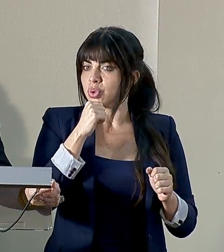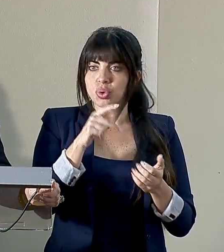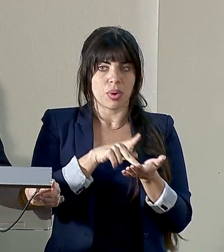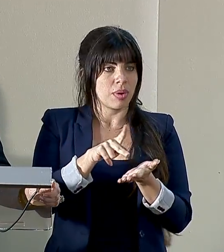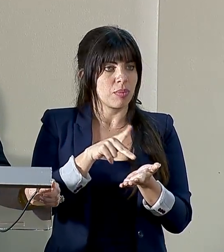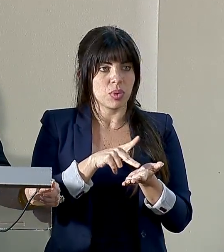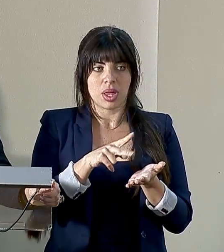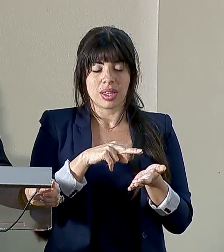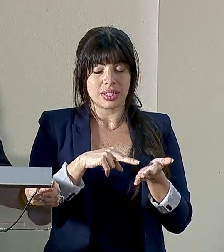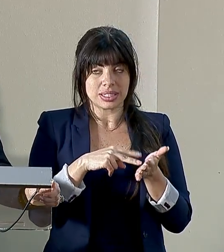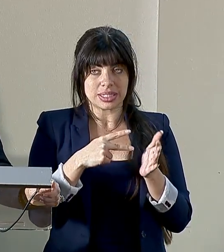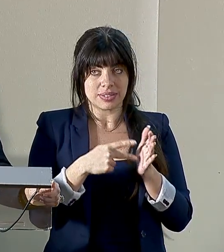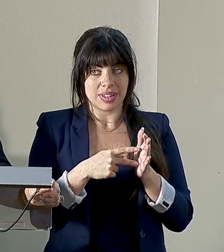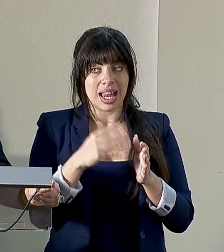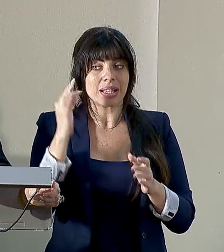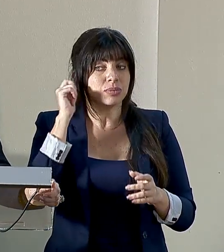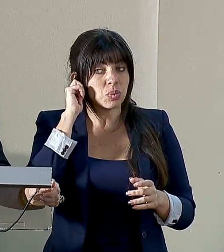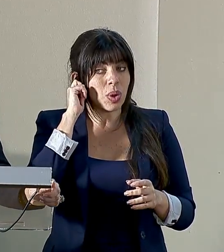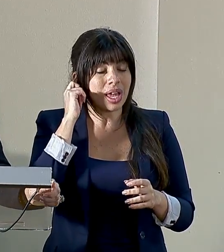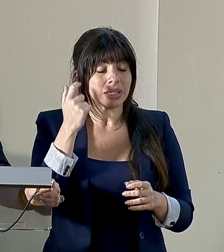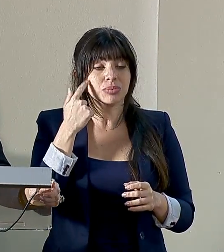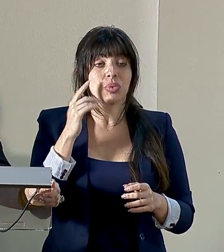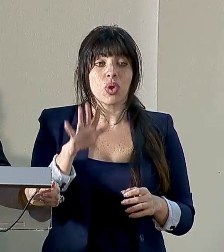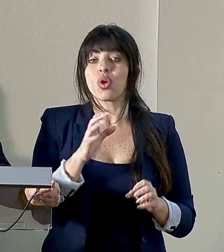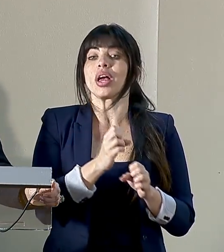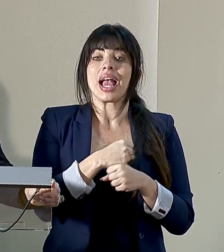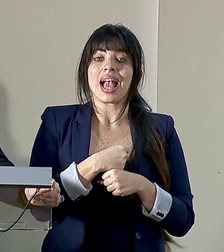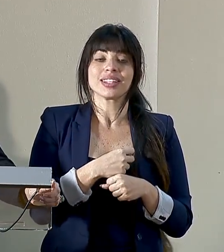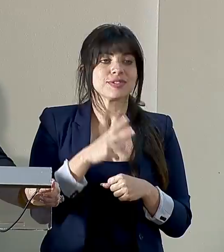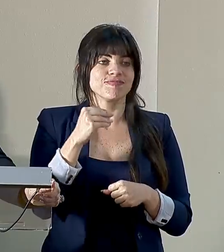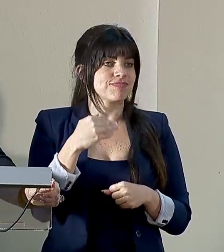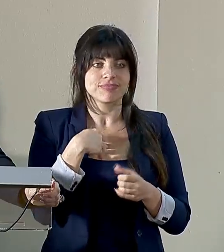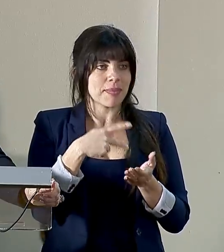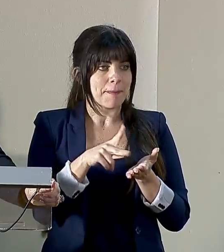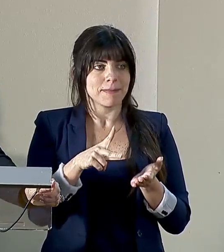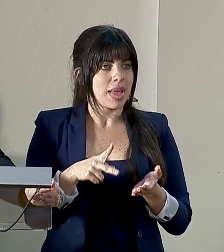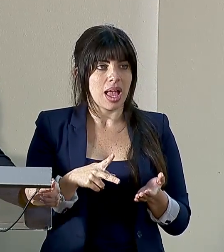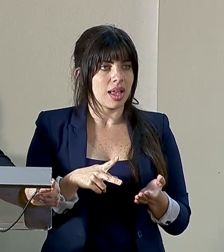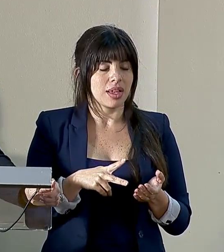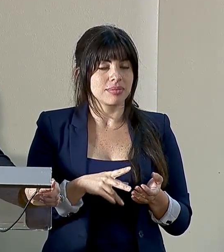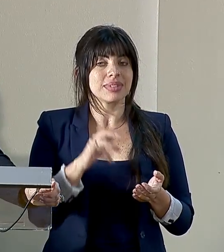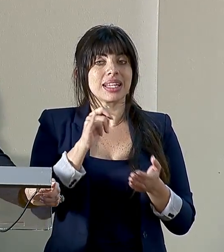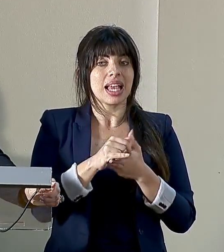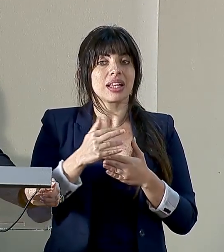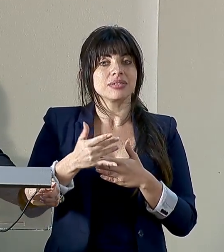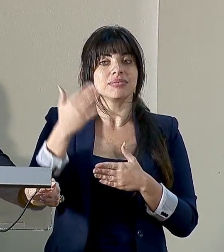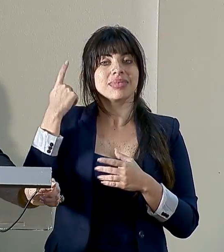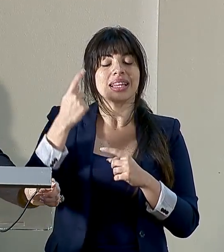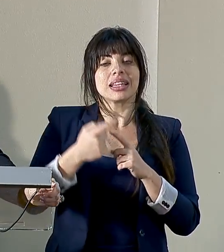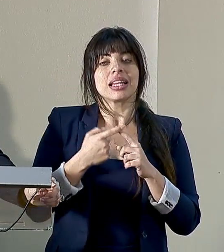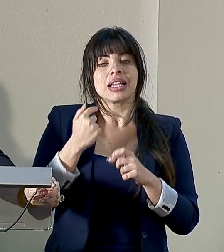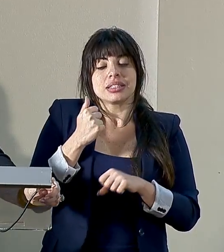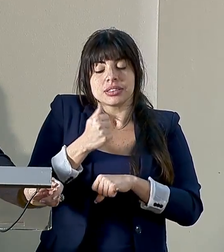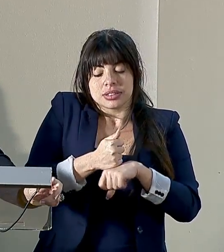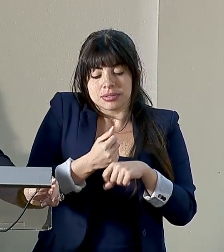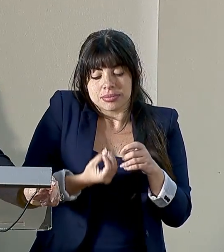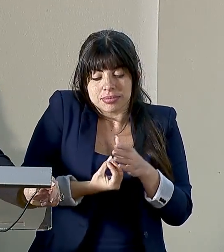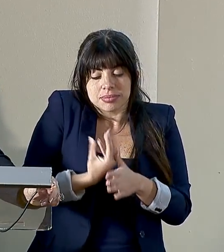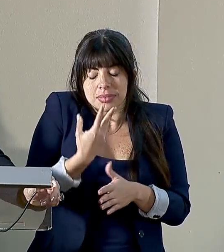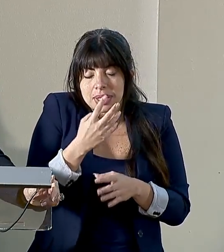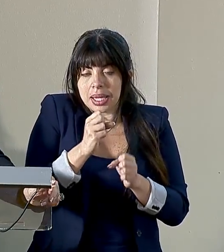remunerados. Es decir, las mujeres, por lo que hacemos, no tenemos paga. Y eso viene desde la construcción